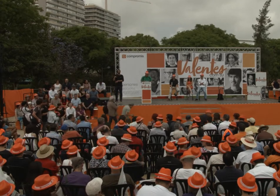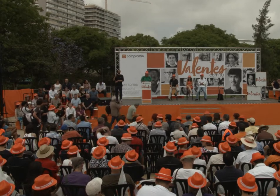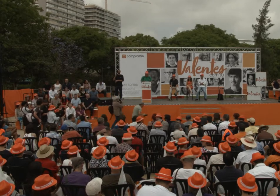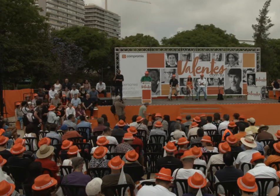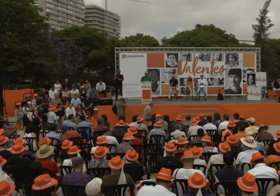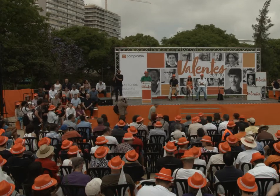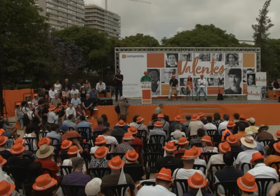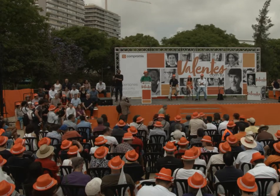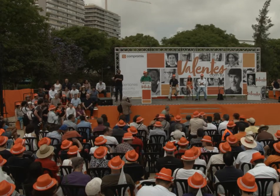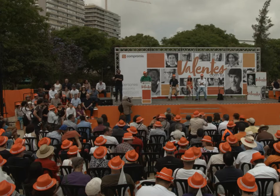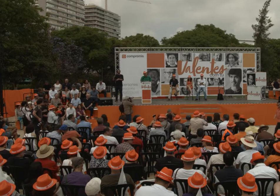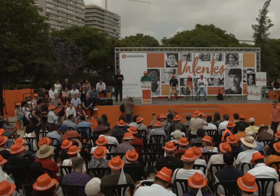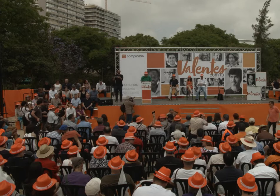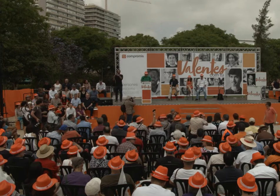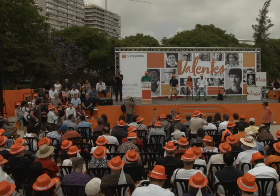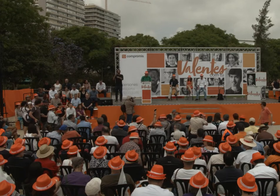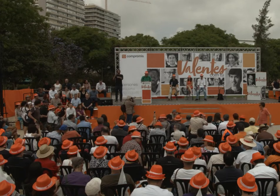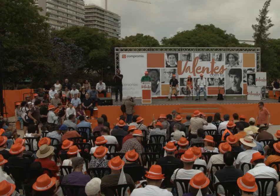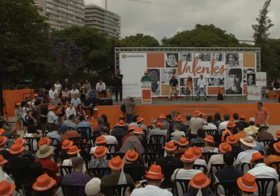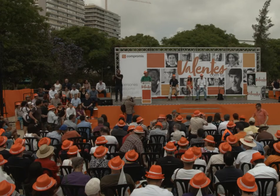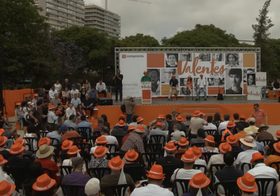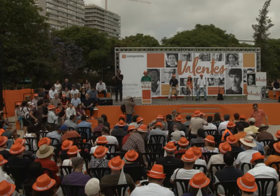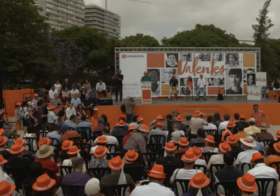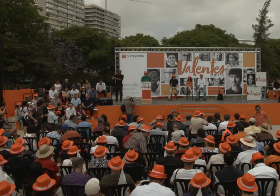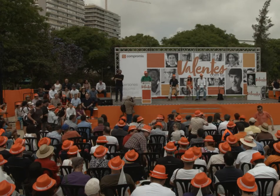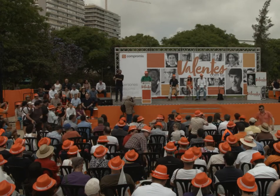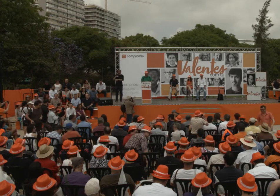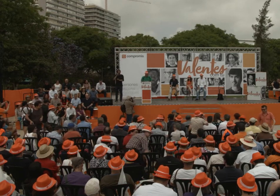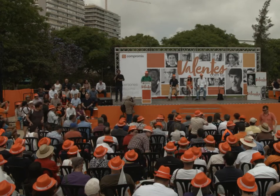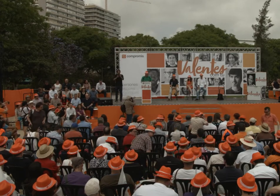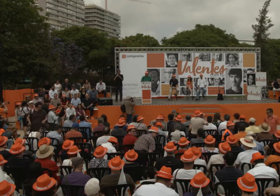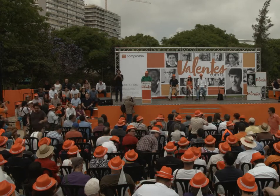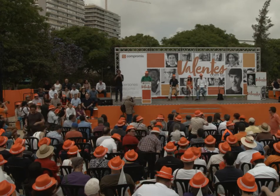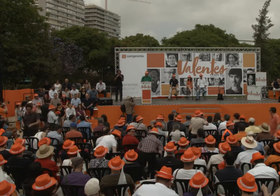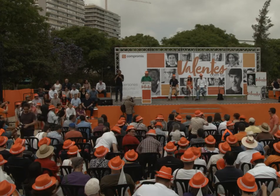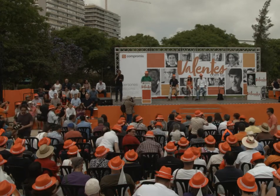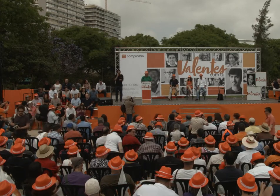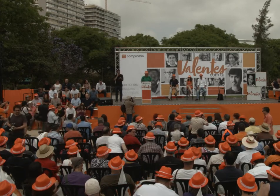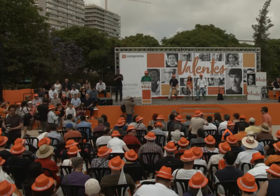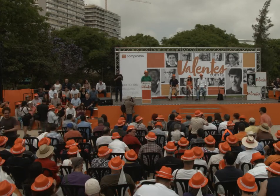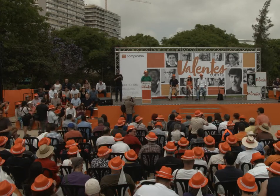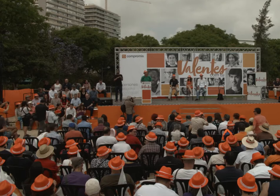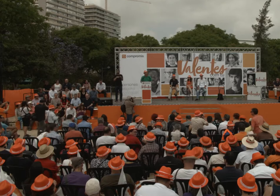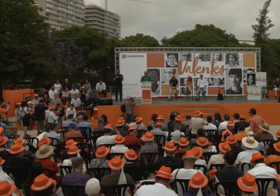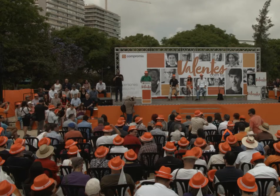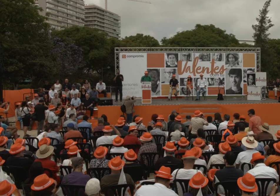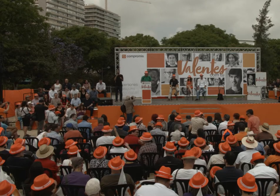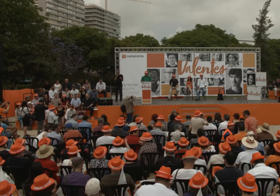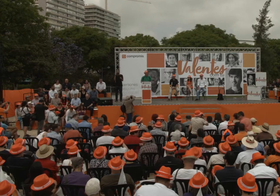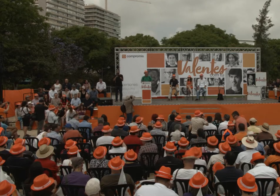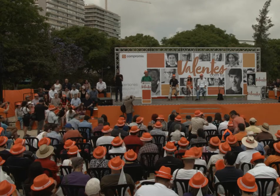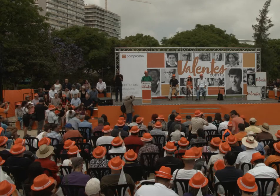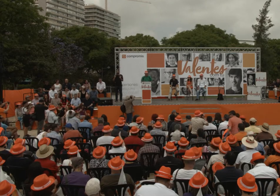nostra societat. Totes les enquestes ho afirmen. Prop de la tercera part de la societat valenciana es